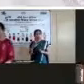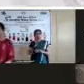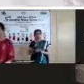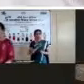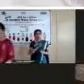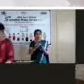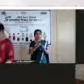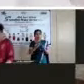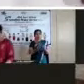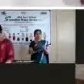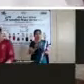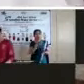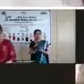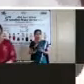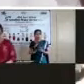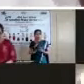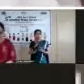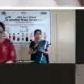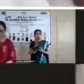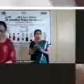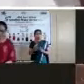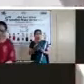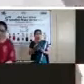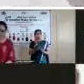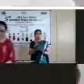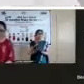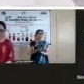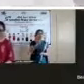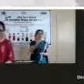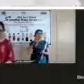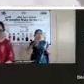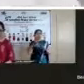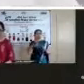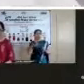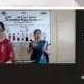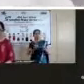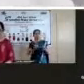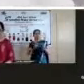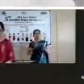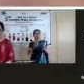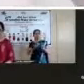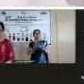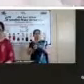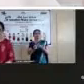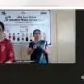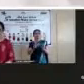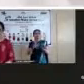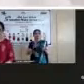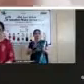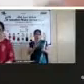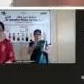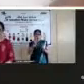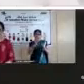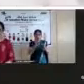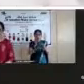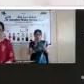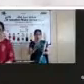आदरणीय नरेंद्र मोदी जी ने 16वीं लोकसभा में देश के प्रधानमंत्री बनकर आए। उन्होंने नॉर्थ ईस्ट को जो है